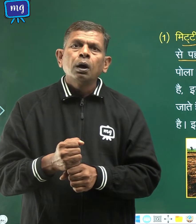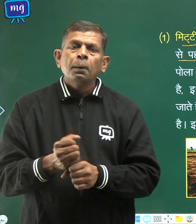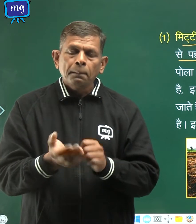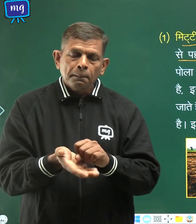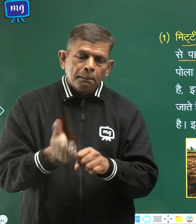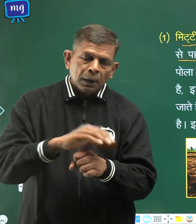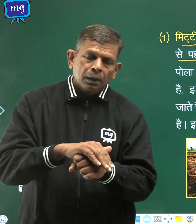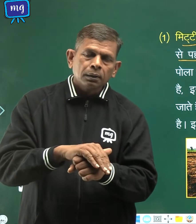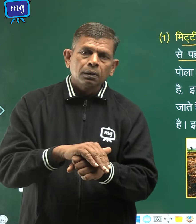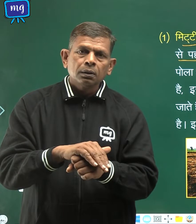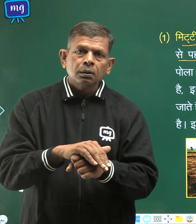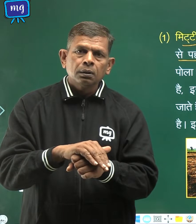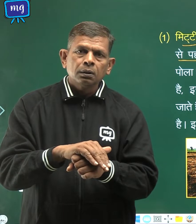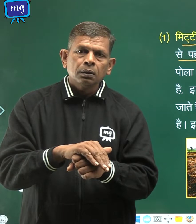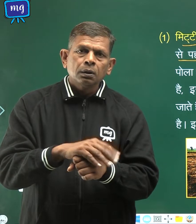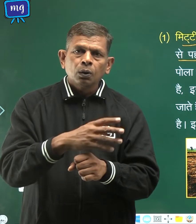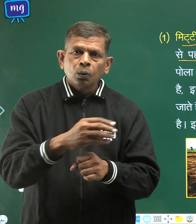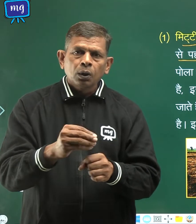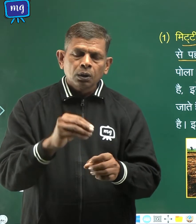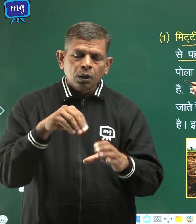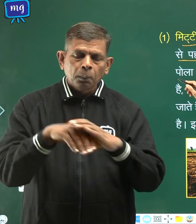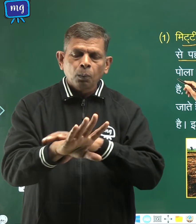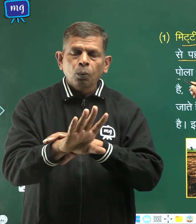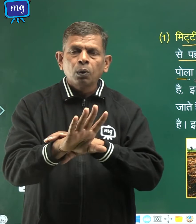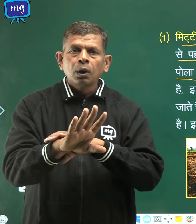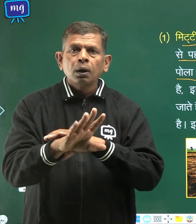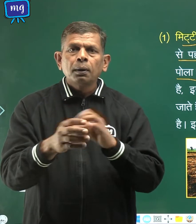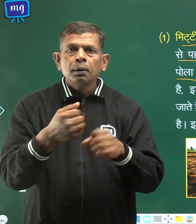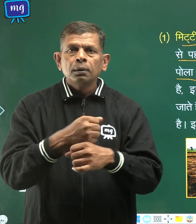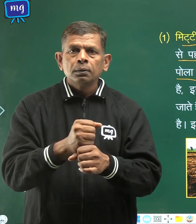पलटना तथा पोला बनाना